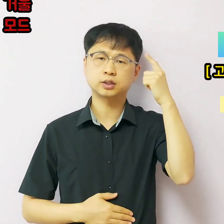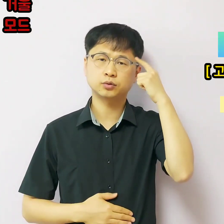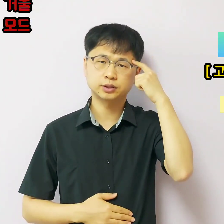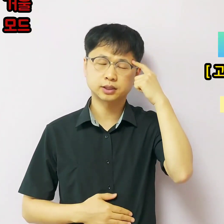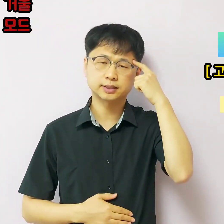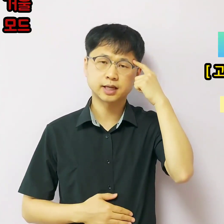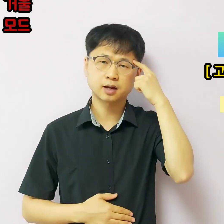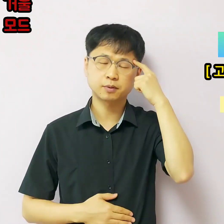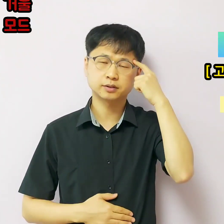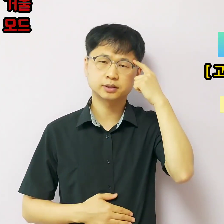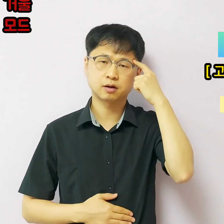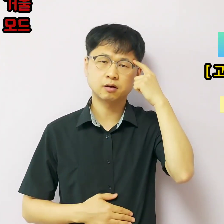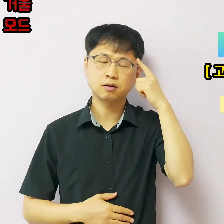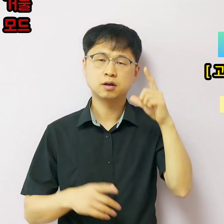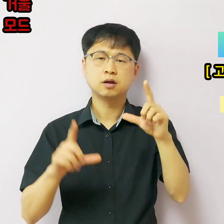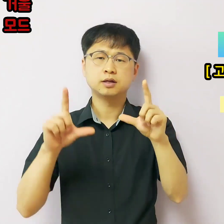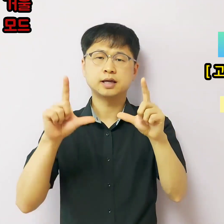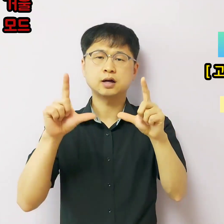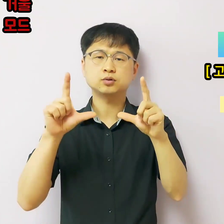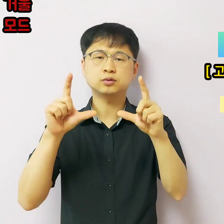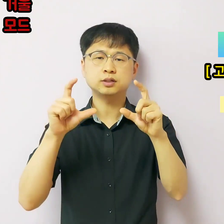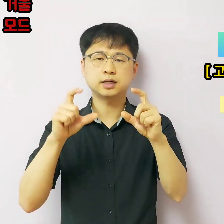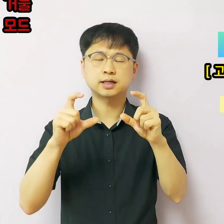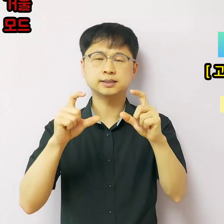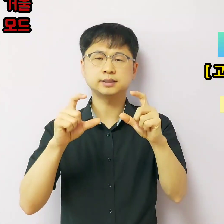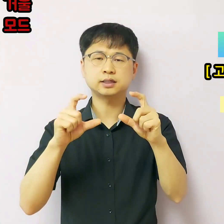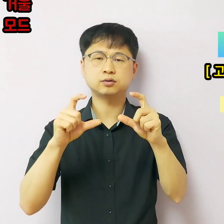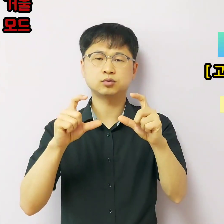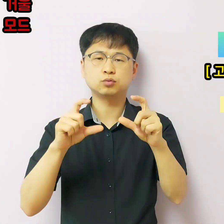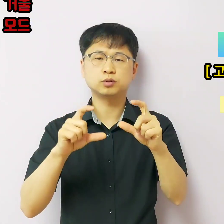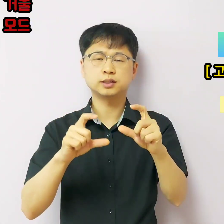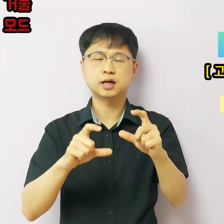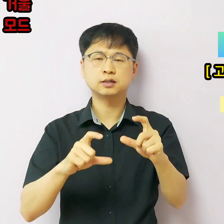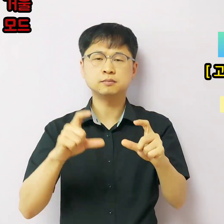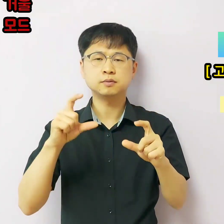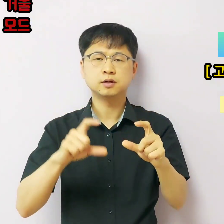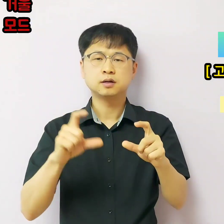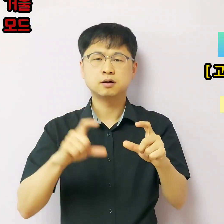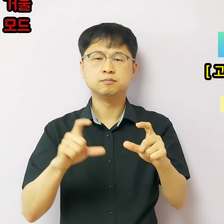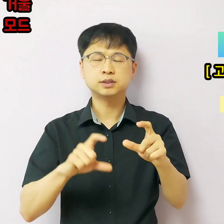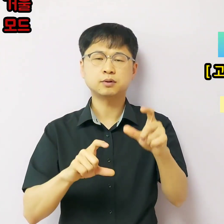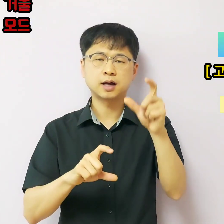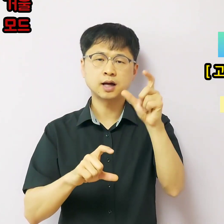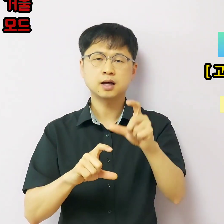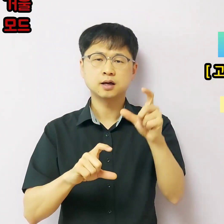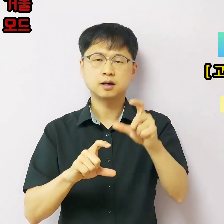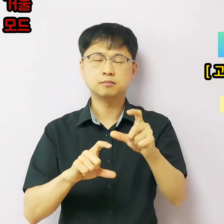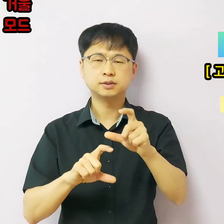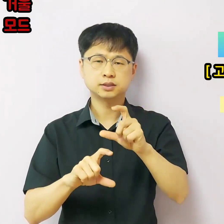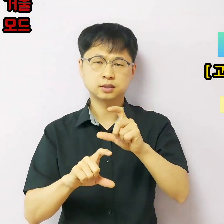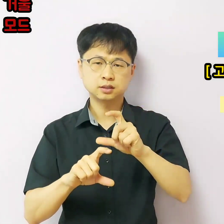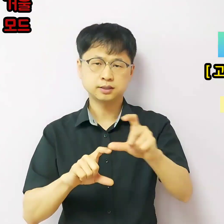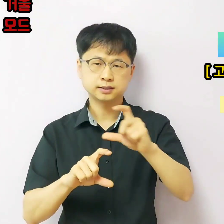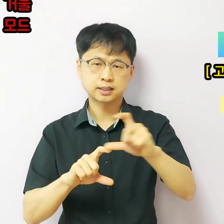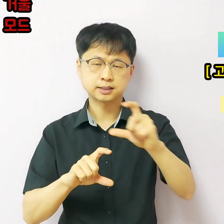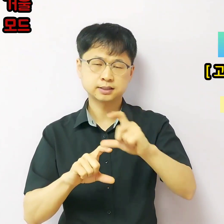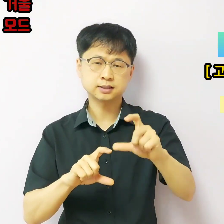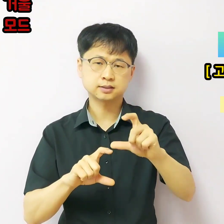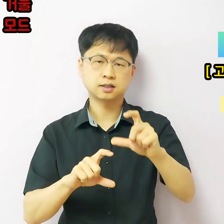관자놀이 짓기 생각 배웠죠? 양손을 약간 C자형으로 구부린 다음 검지와 엄지를 살짝 스쳐서